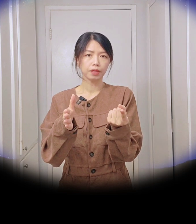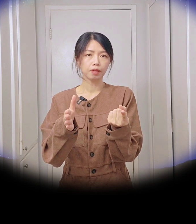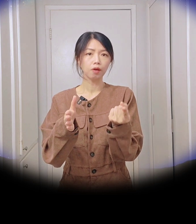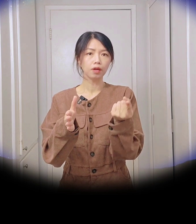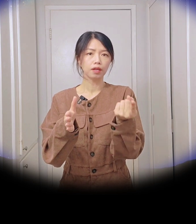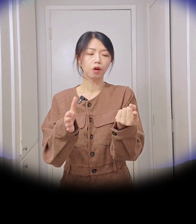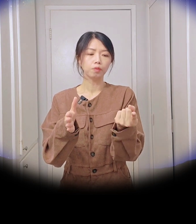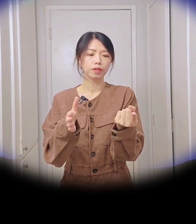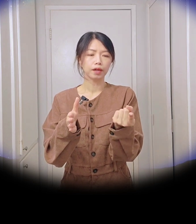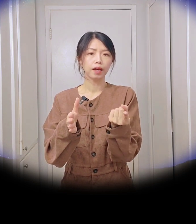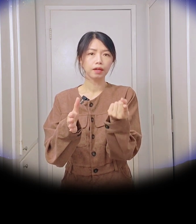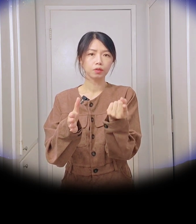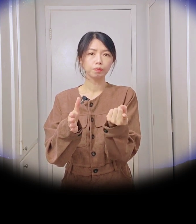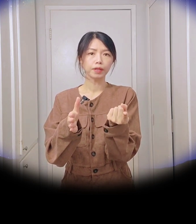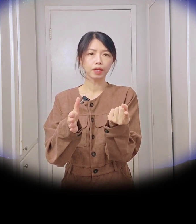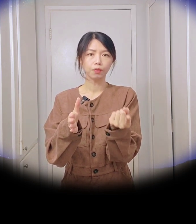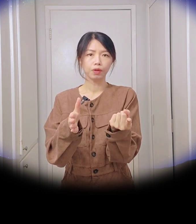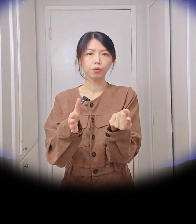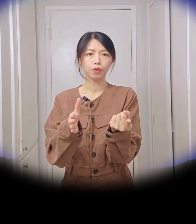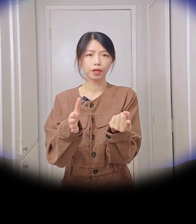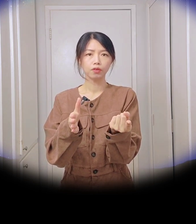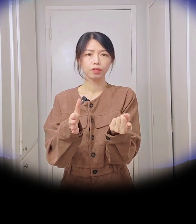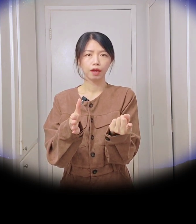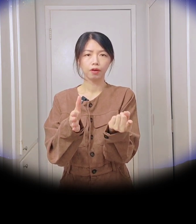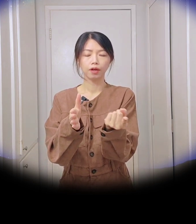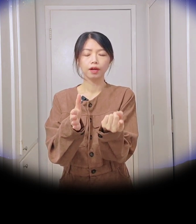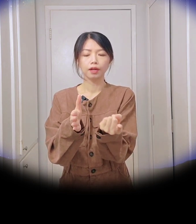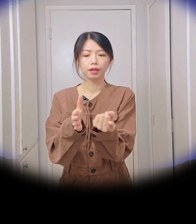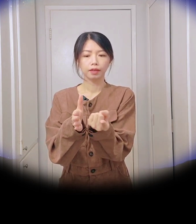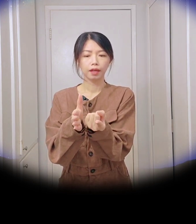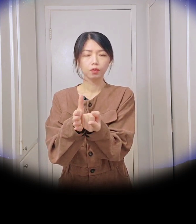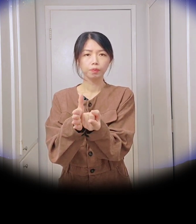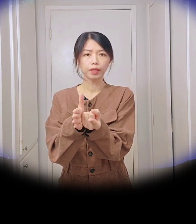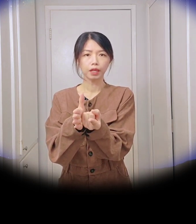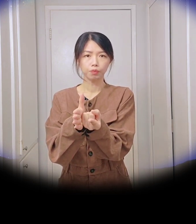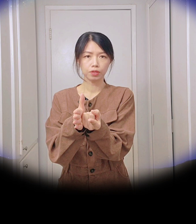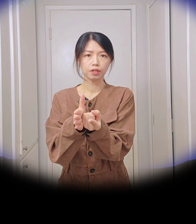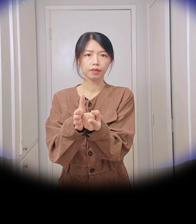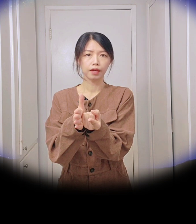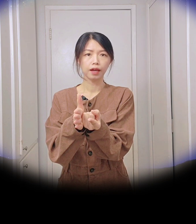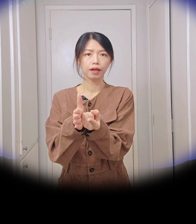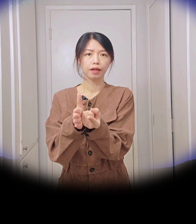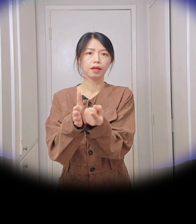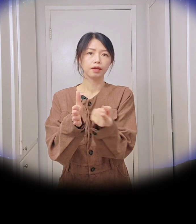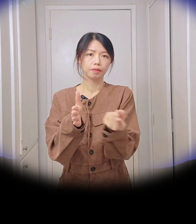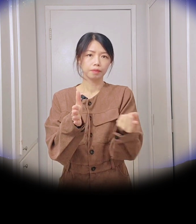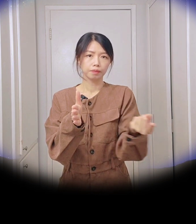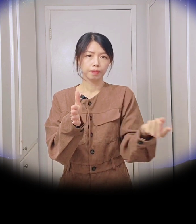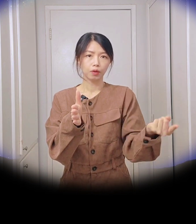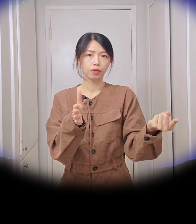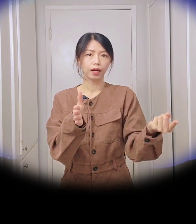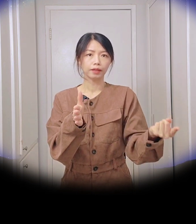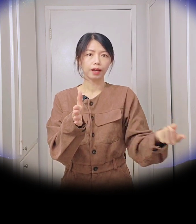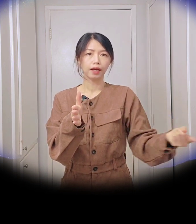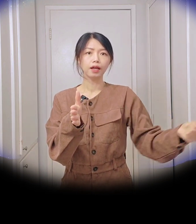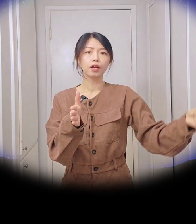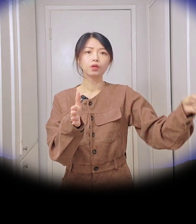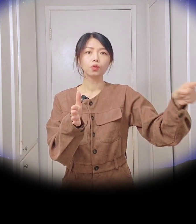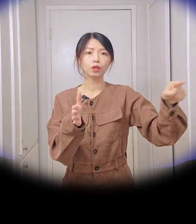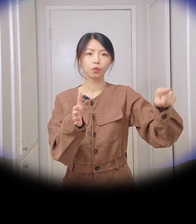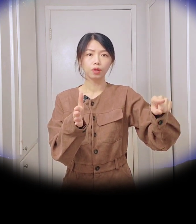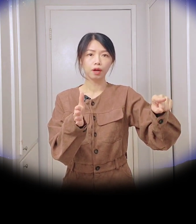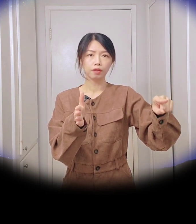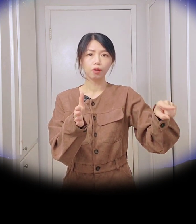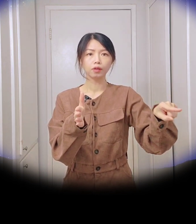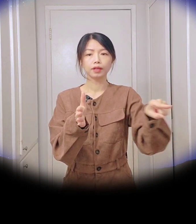검지만 펴셔서 이 검지가 손바닥이 위로 보이게 해주세요. 이때 손바닥에 붙이셨다가 밖으로 나갔다가